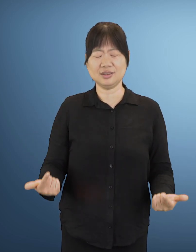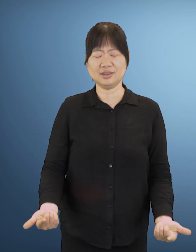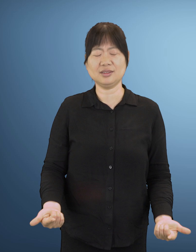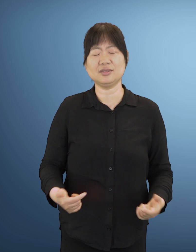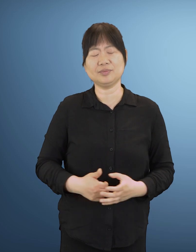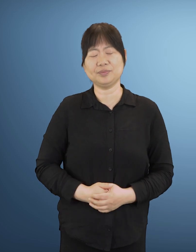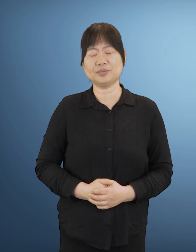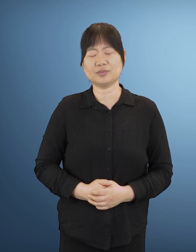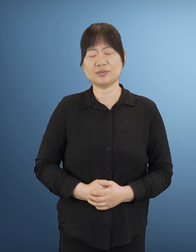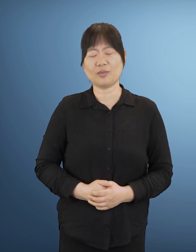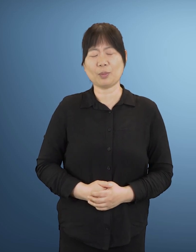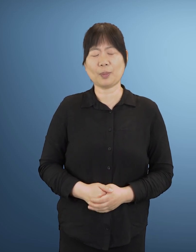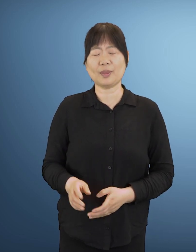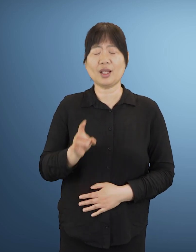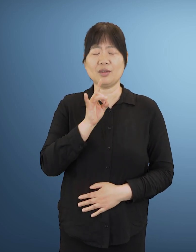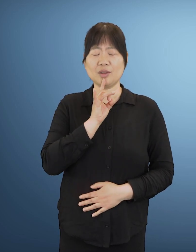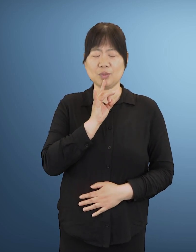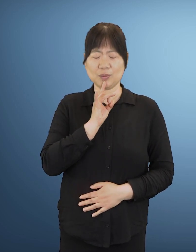아니